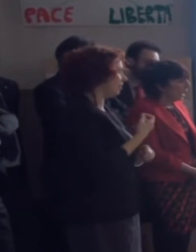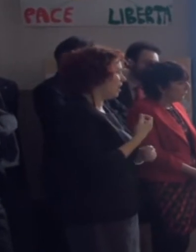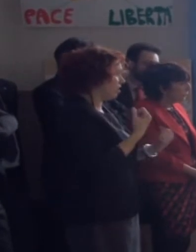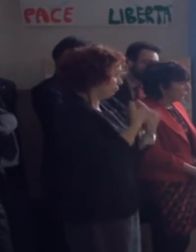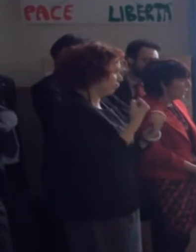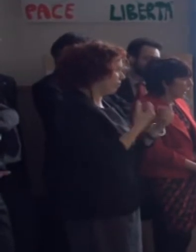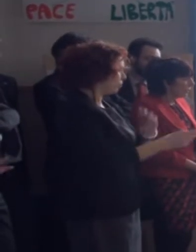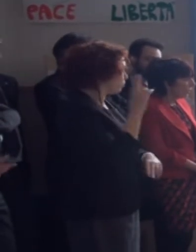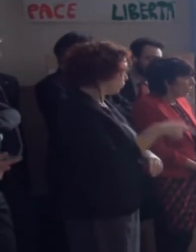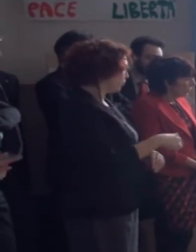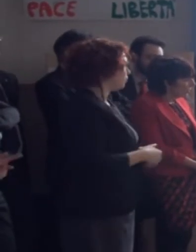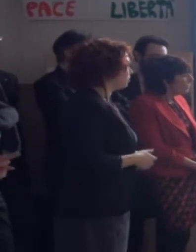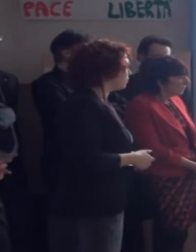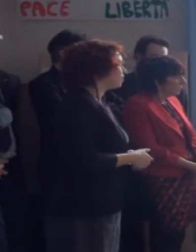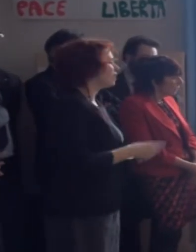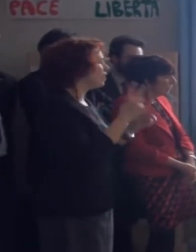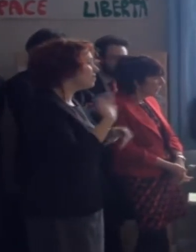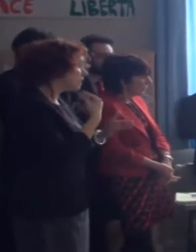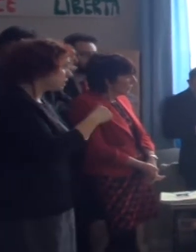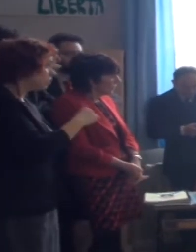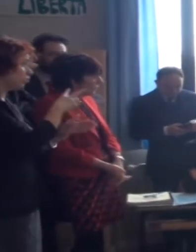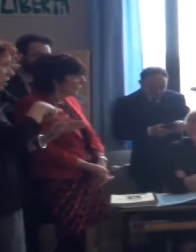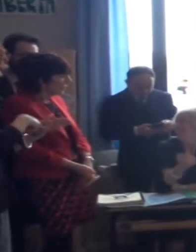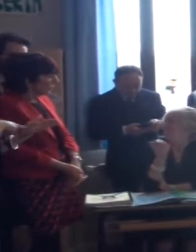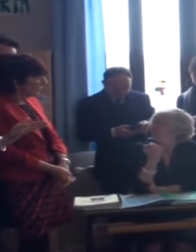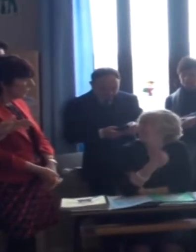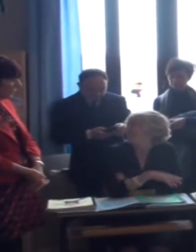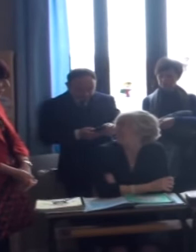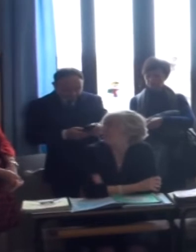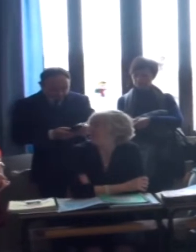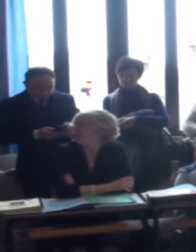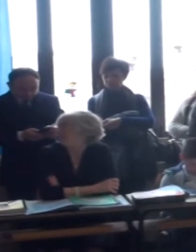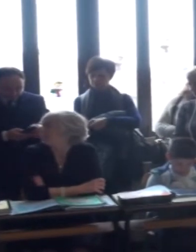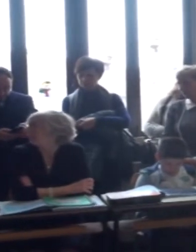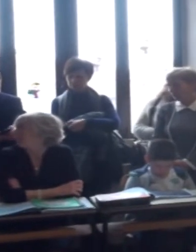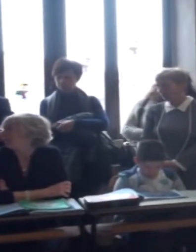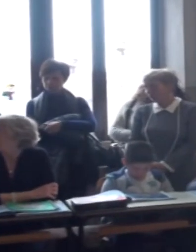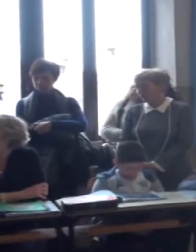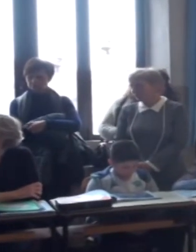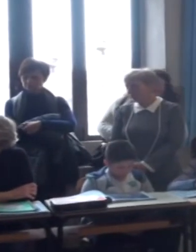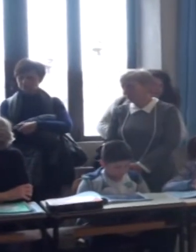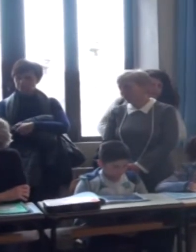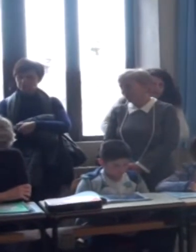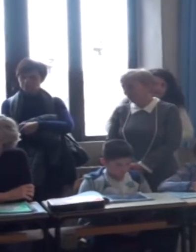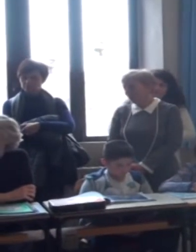dello scorso anno emerge l'istituto comprensivo di q stato pioniere del bilinguismo italiano liszt